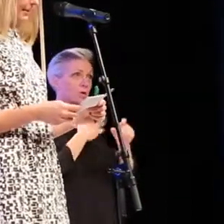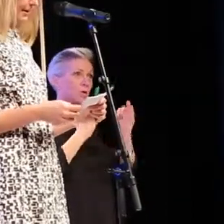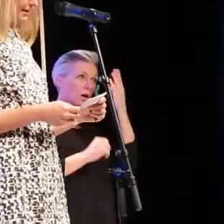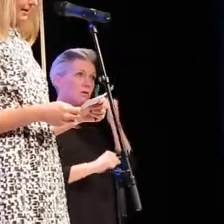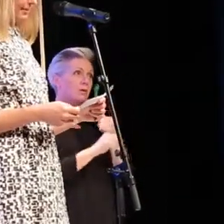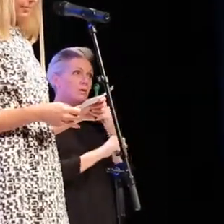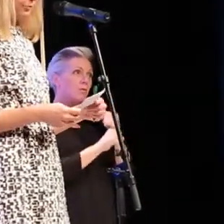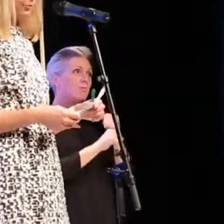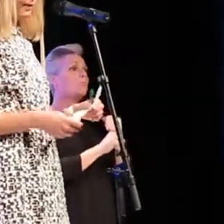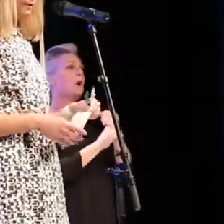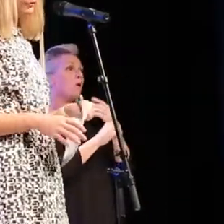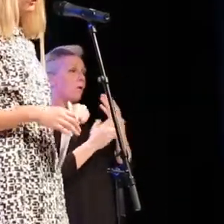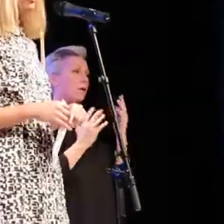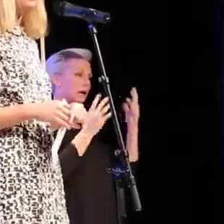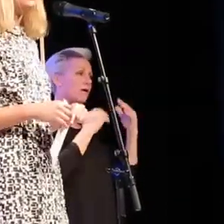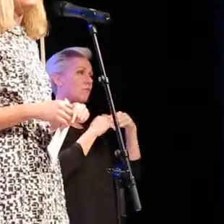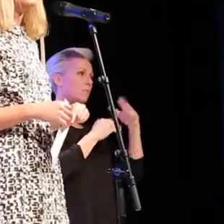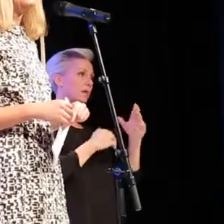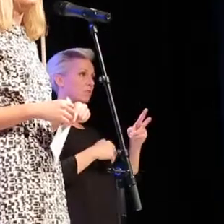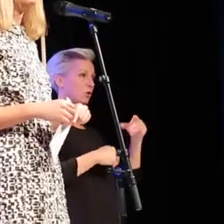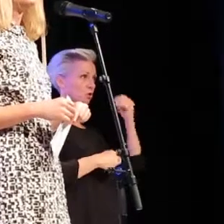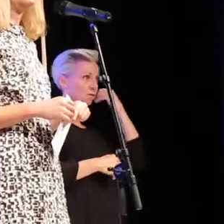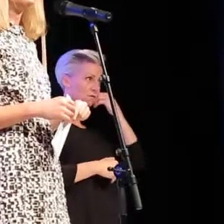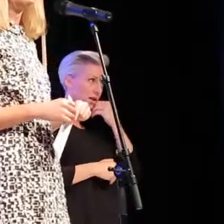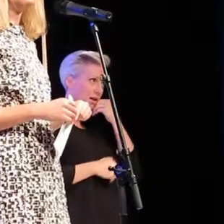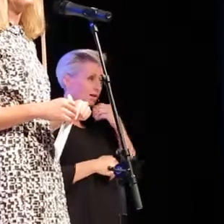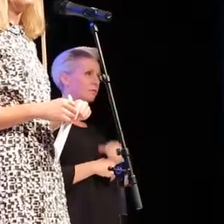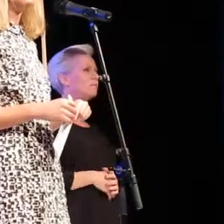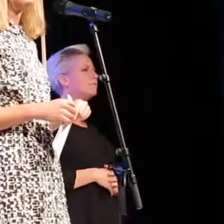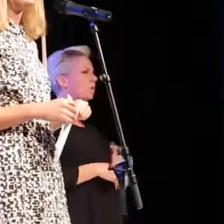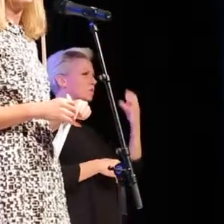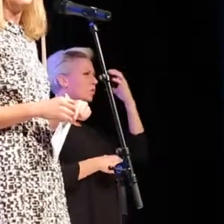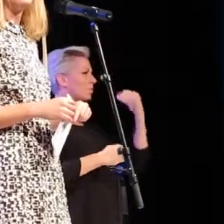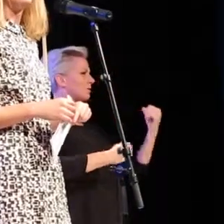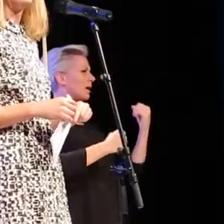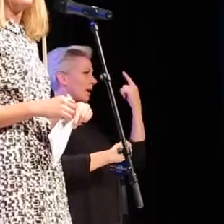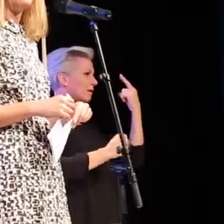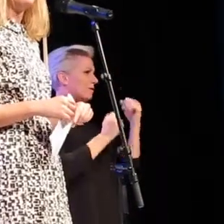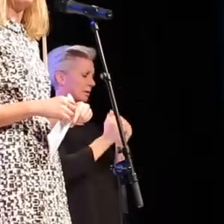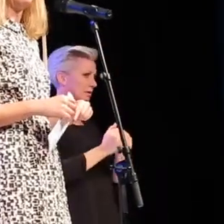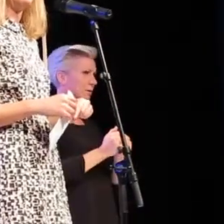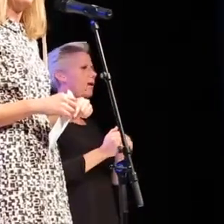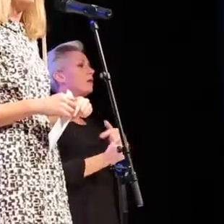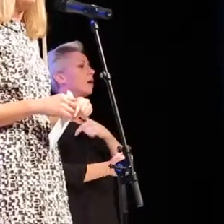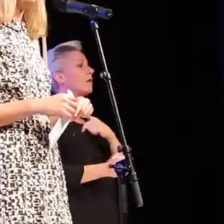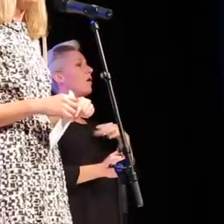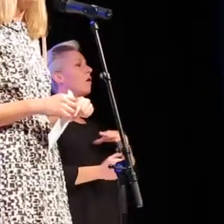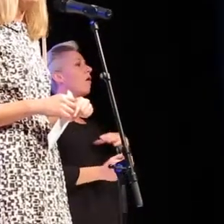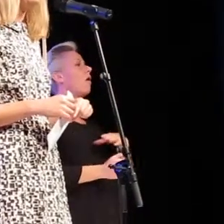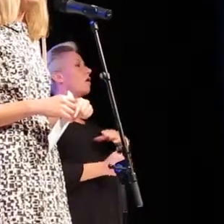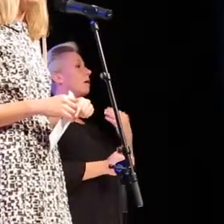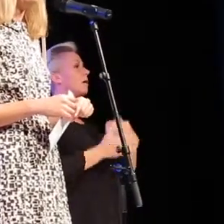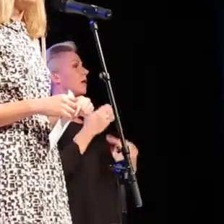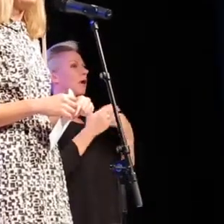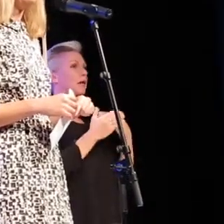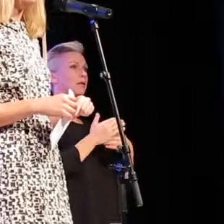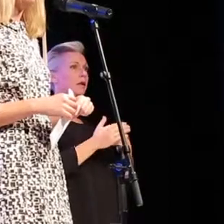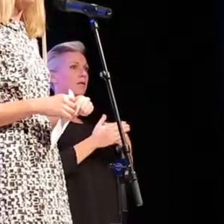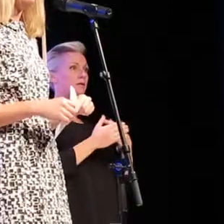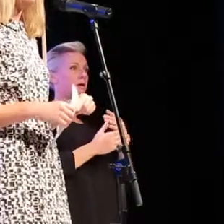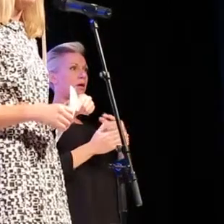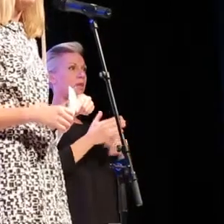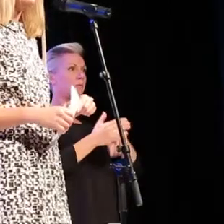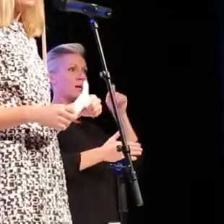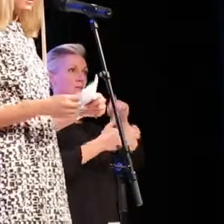miljövänligt. Och en av Stockholms allra största styrkor inom klimatarbetet är att vi har invånare som vill leva miljö-